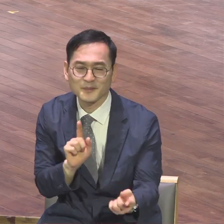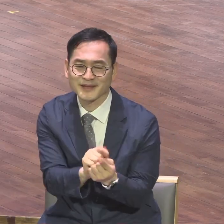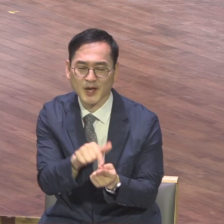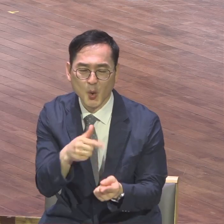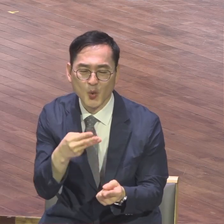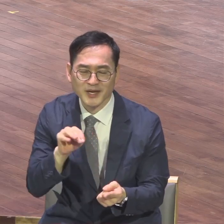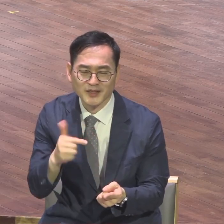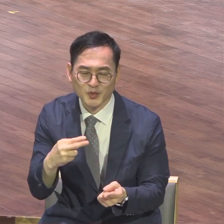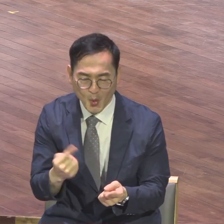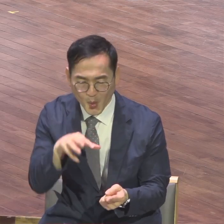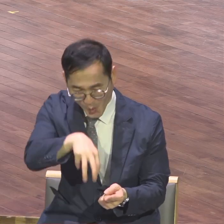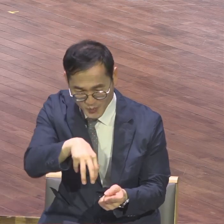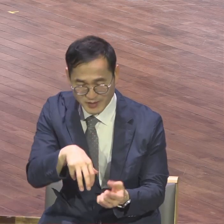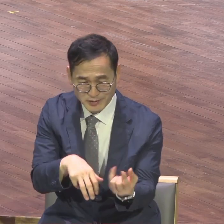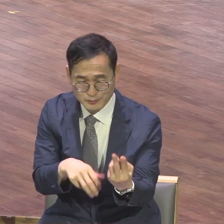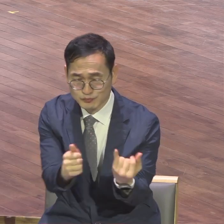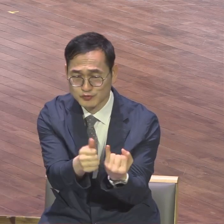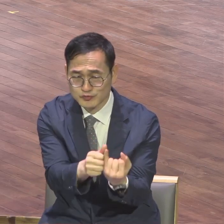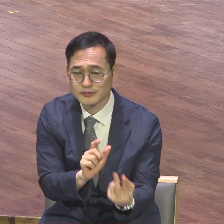이 고린도에 갔을 때